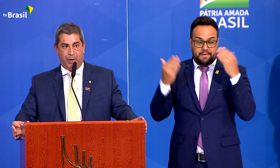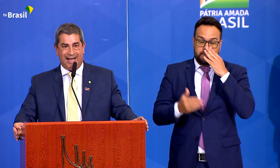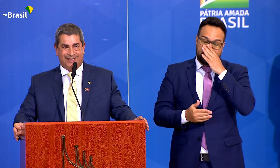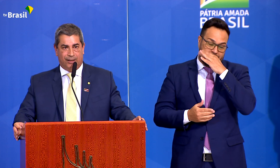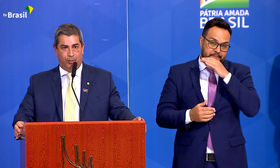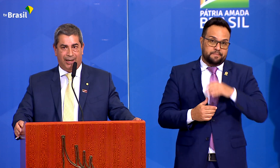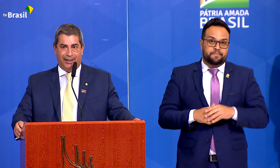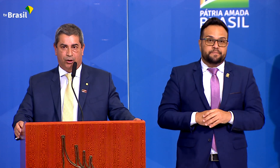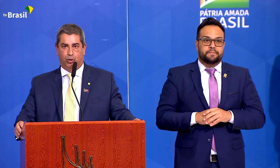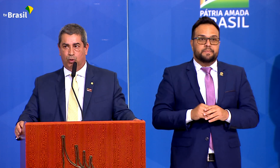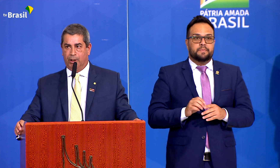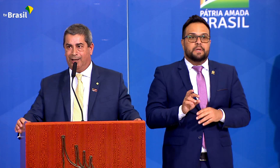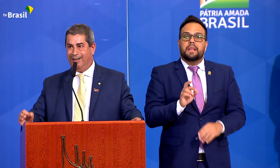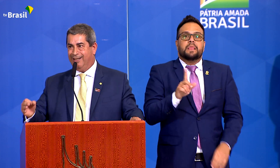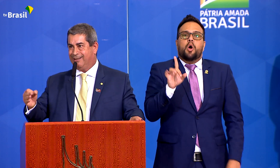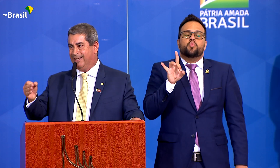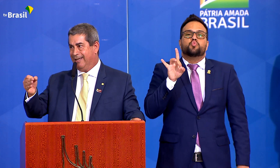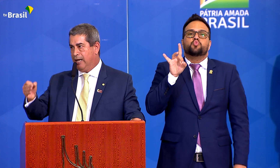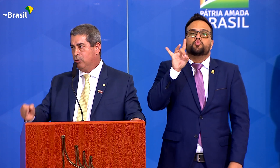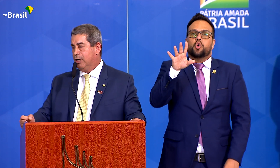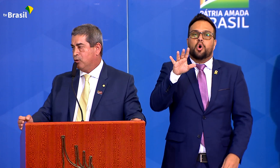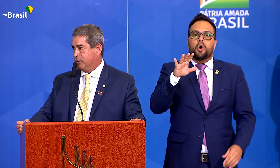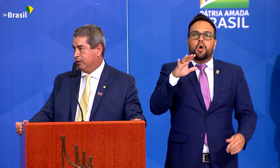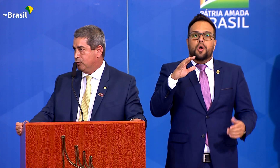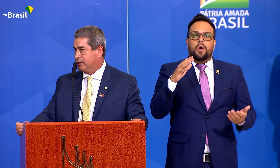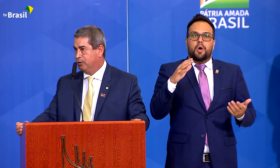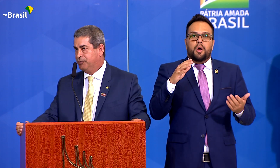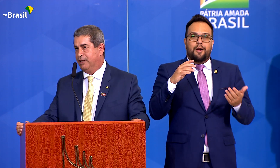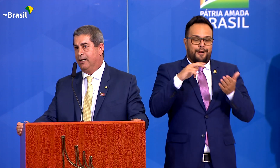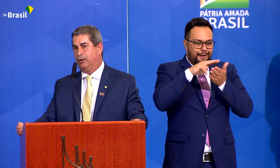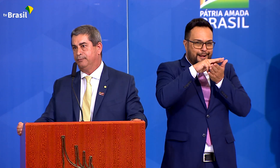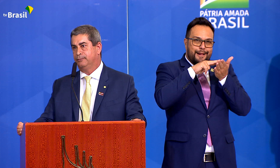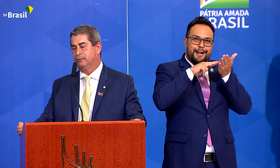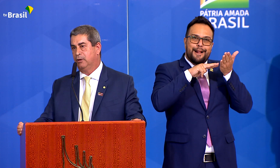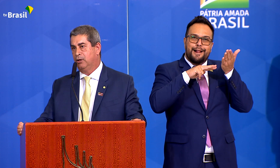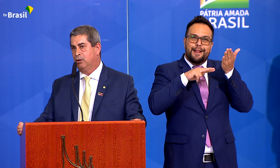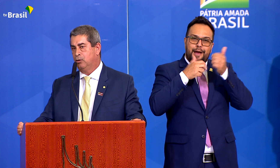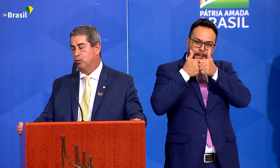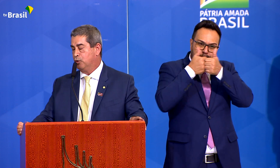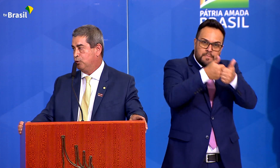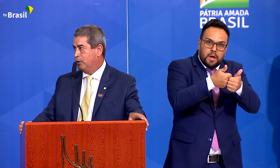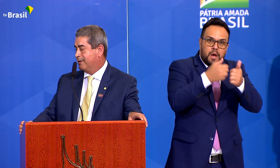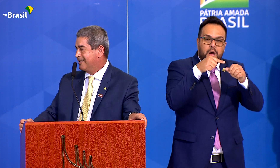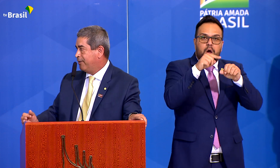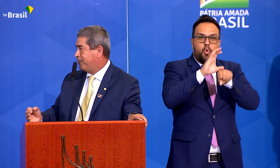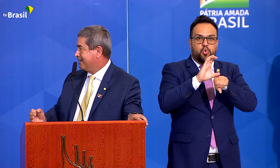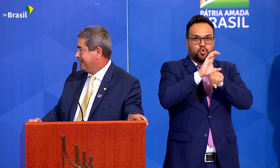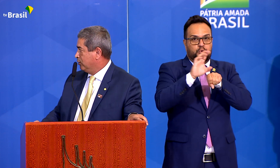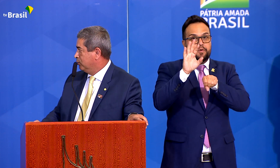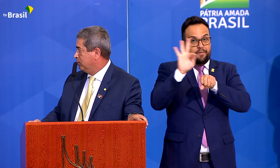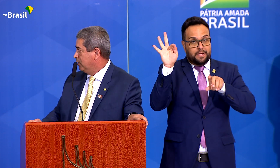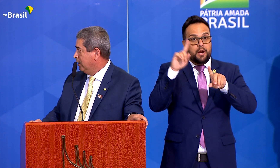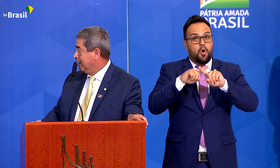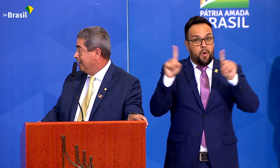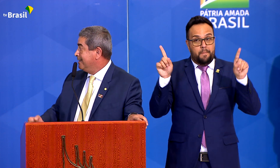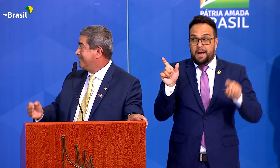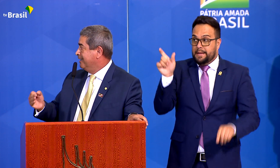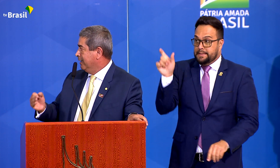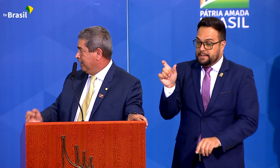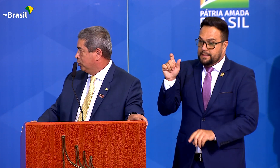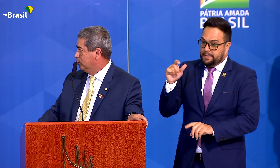não basta uma leitura literal da Constituição Federal o que o senhor está fazendo